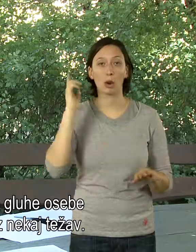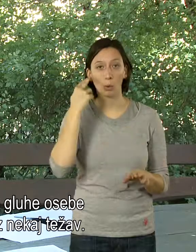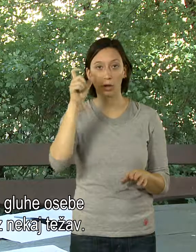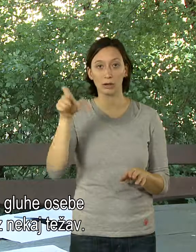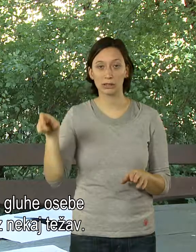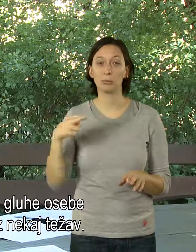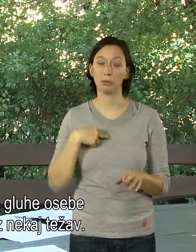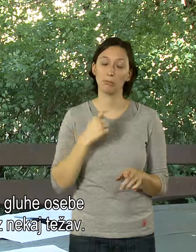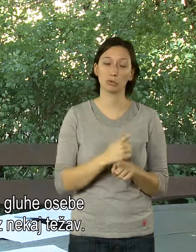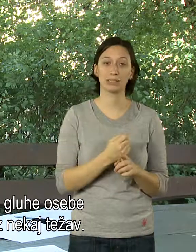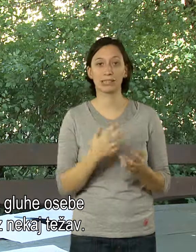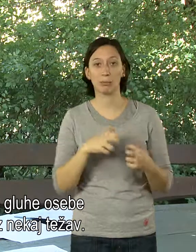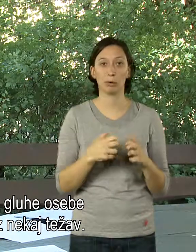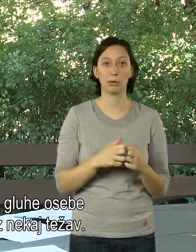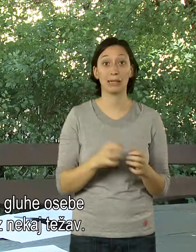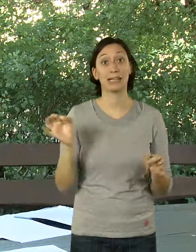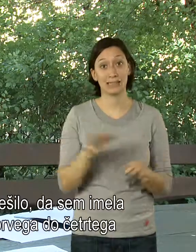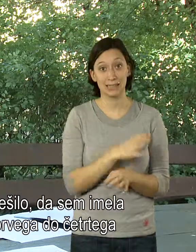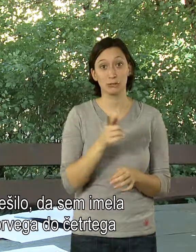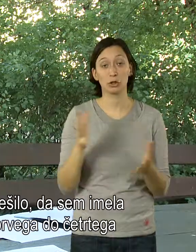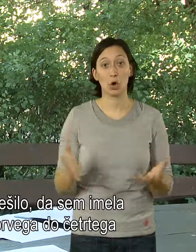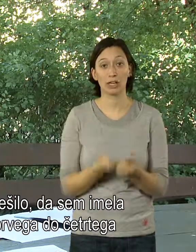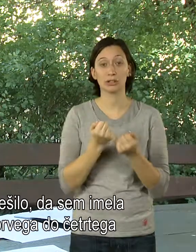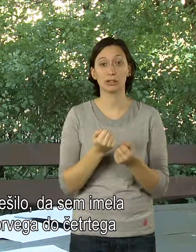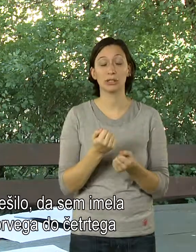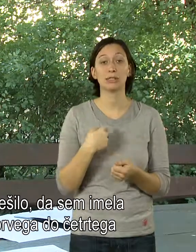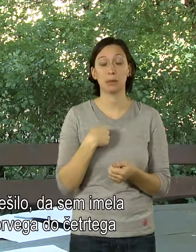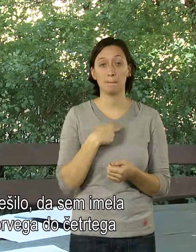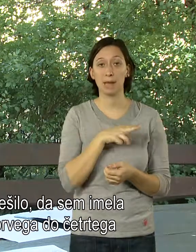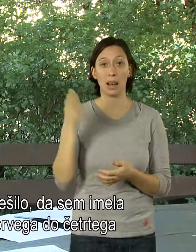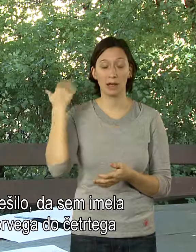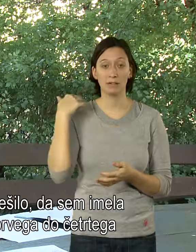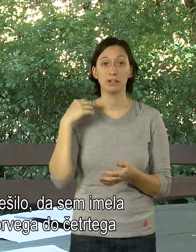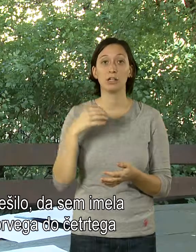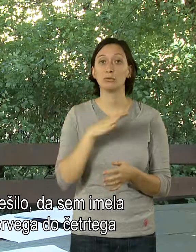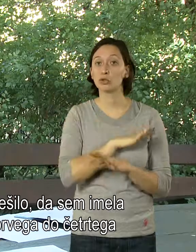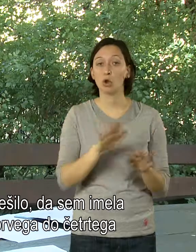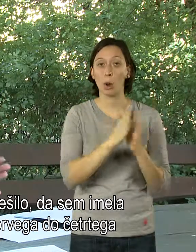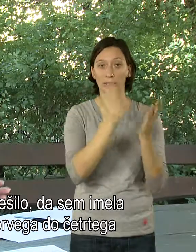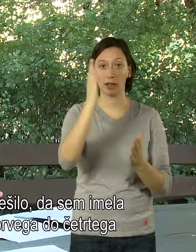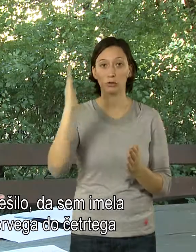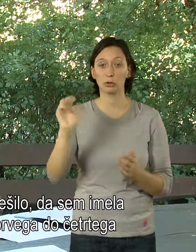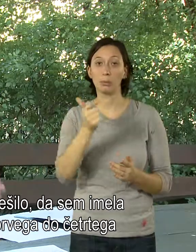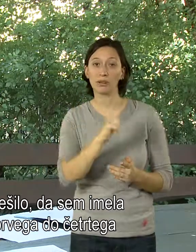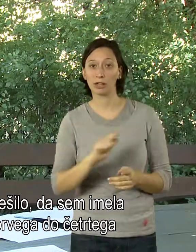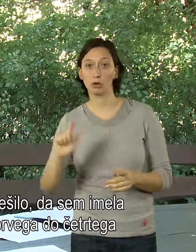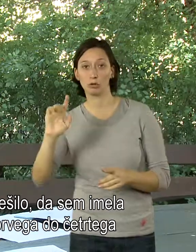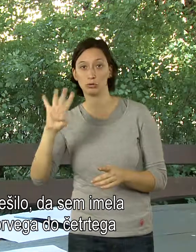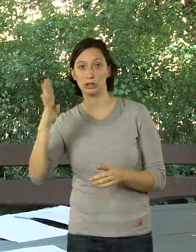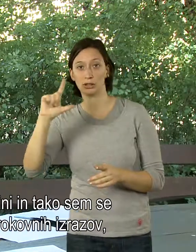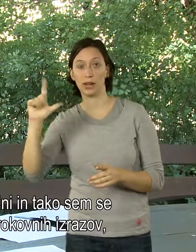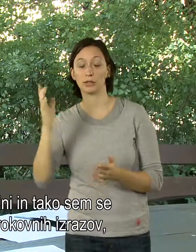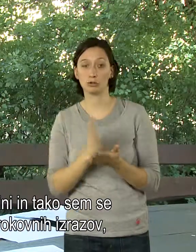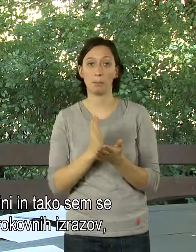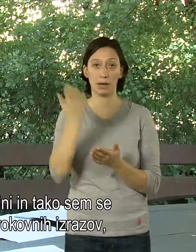osebe imam tudi jaz nekaj težav. Ampak k sreči me je to rešilo, da sem imela vso literaturo od 1. letnika do 4.